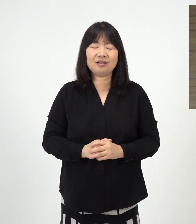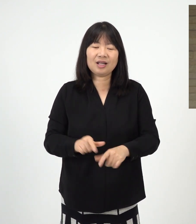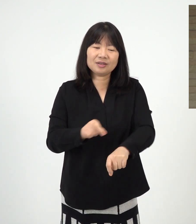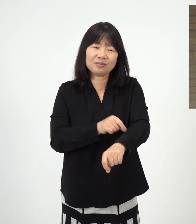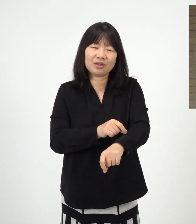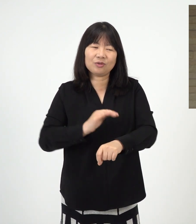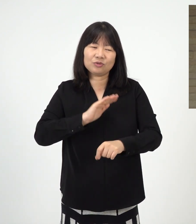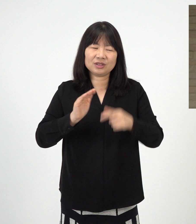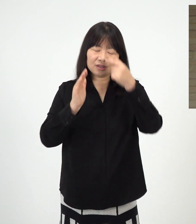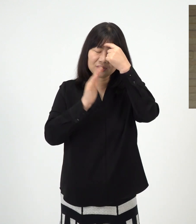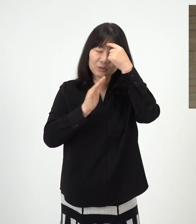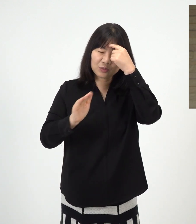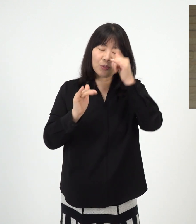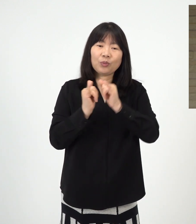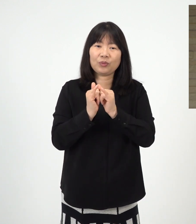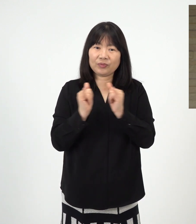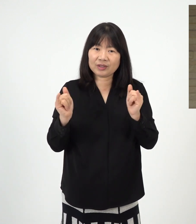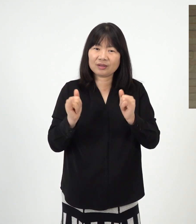특별히 우리 성도들은